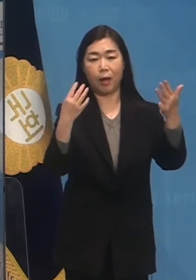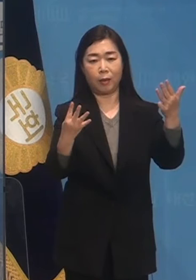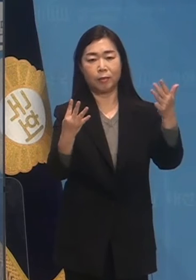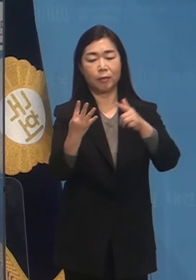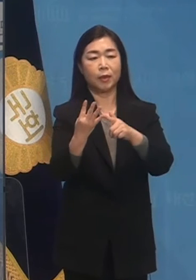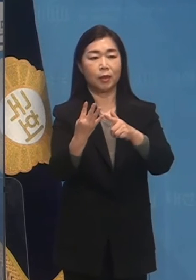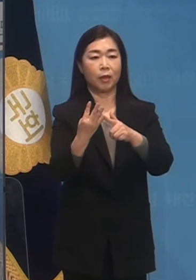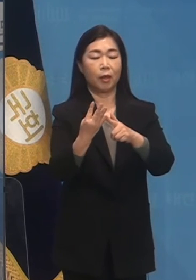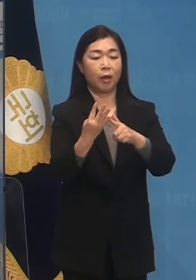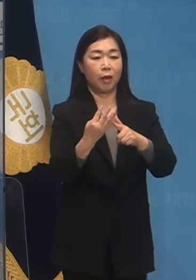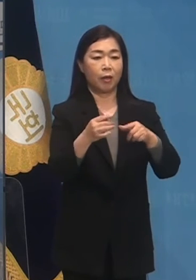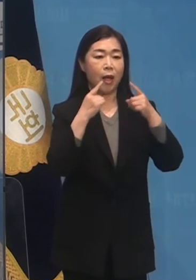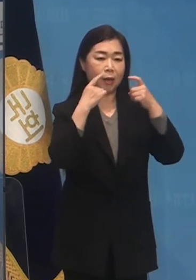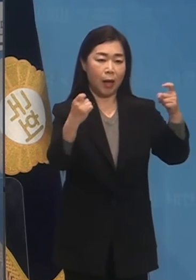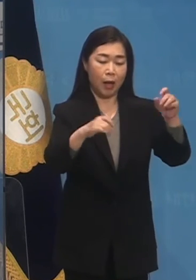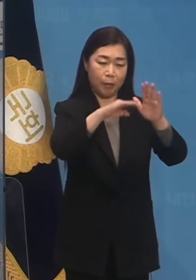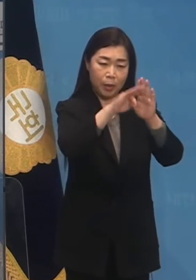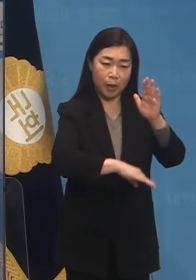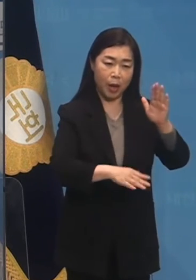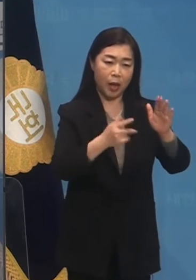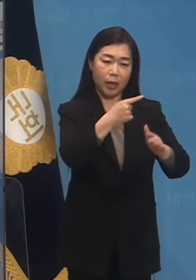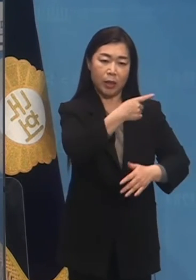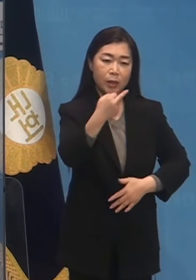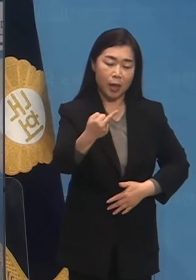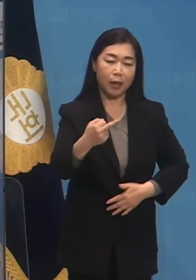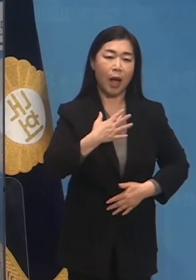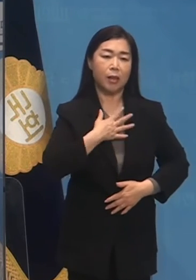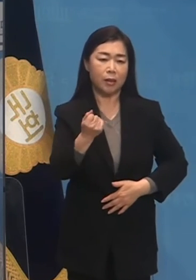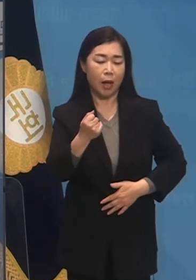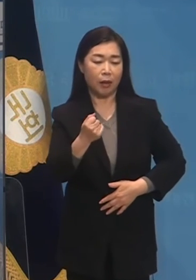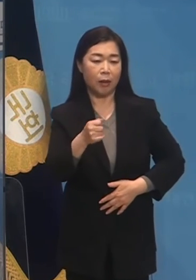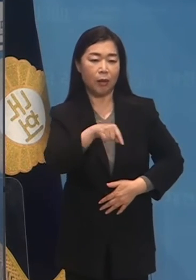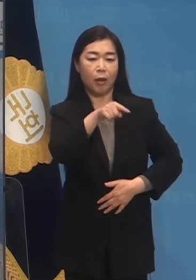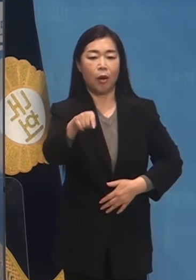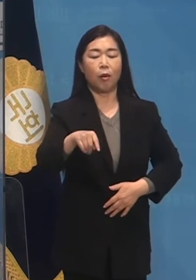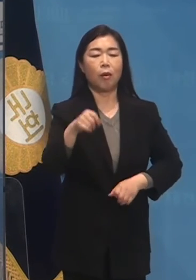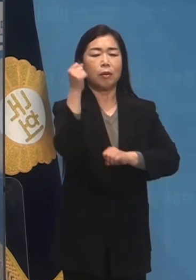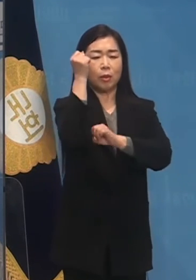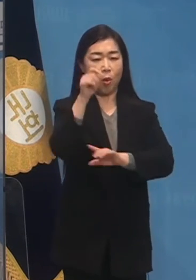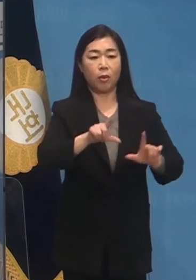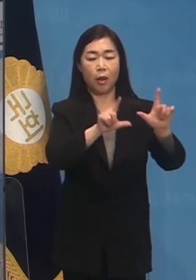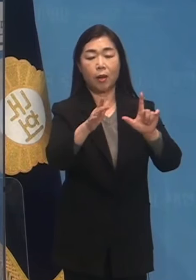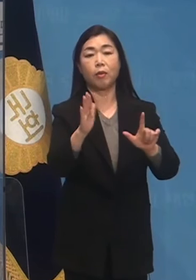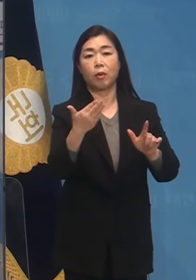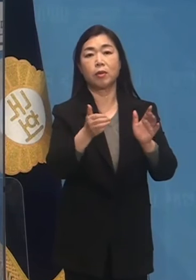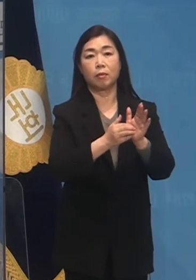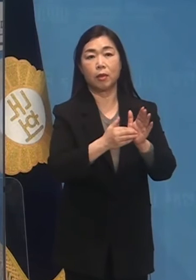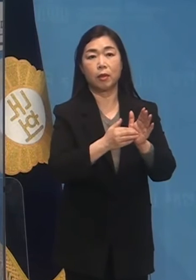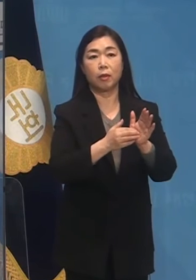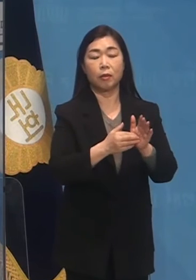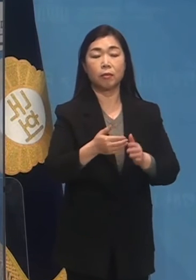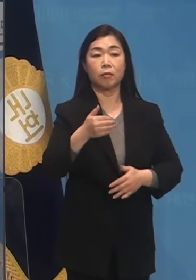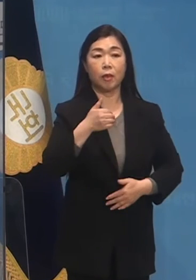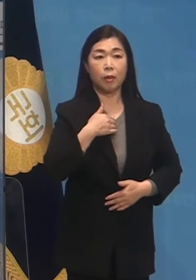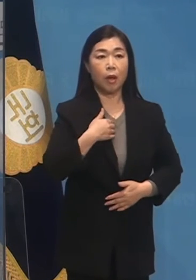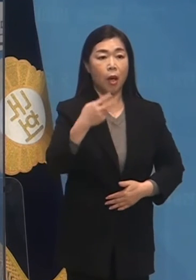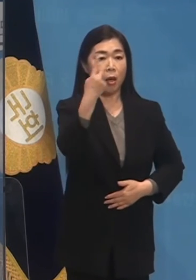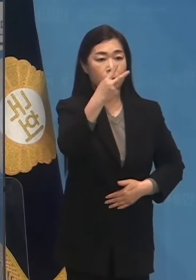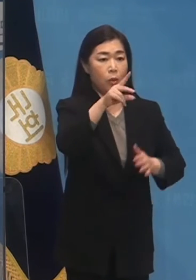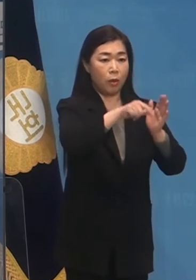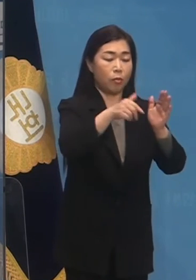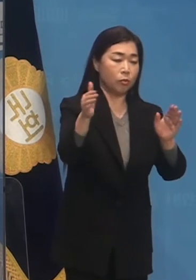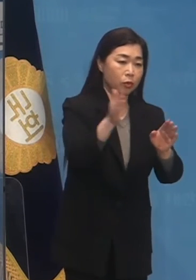한강, 이남, 이북, 안산, 일산 주변 300만 도시의 연고를 갖게 되었습니다. 저는